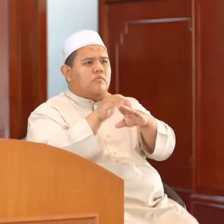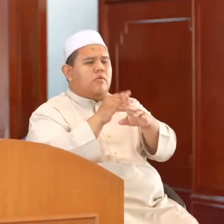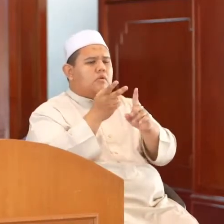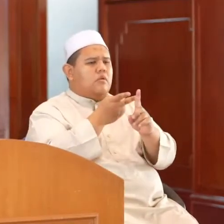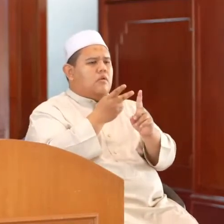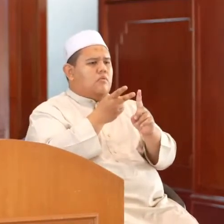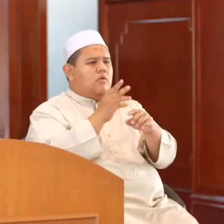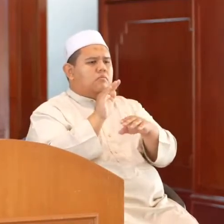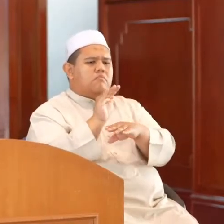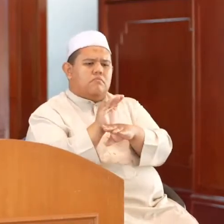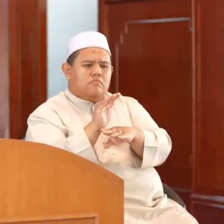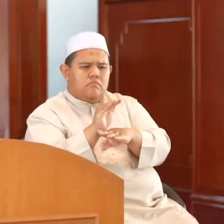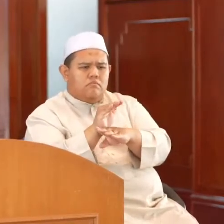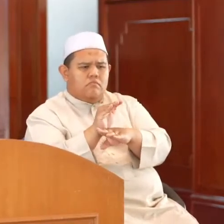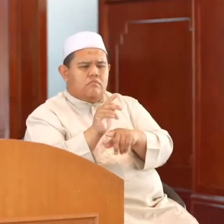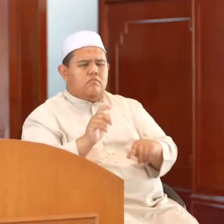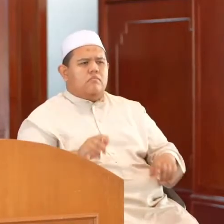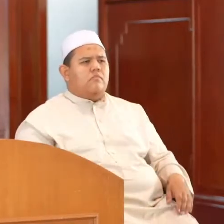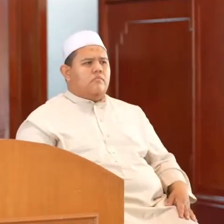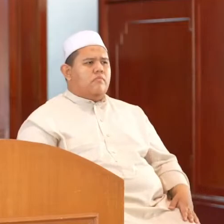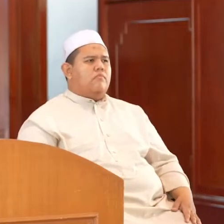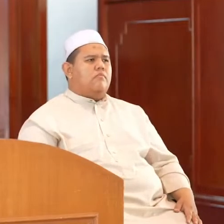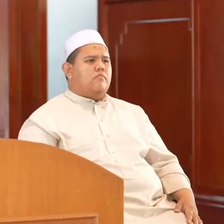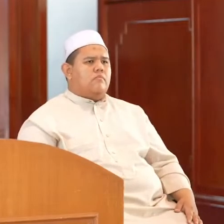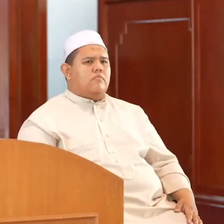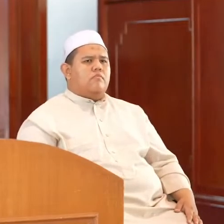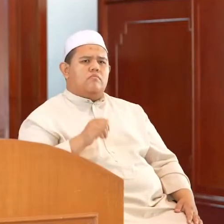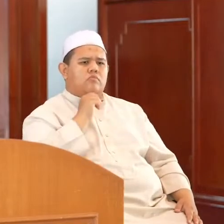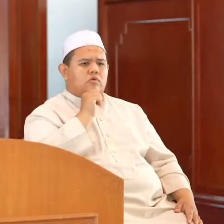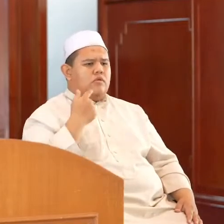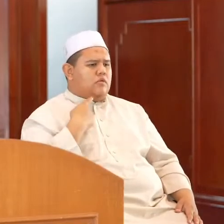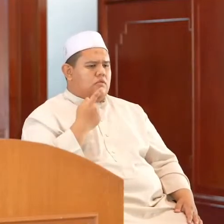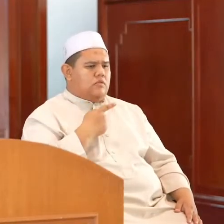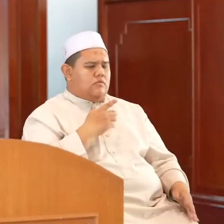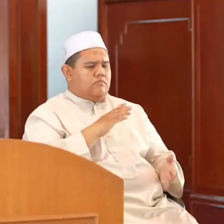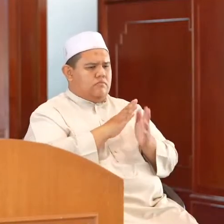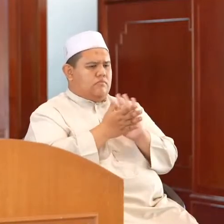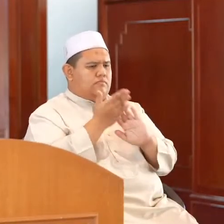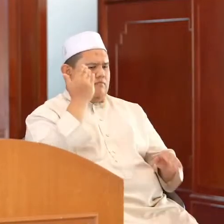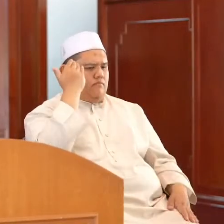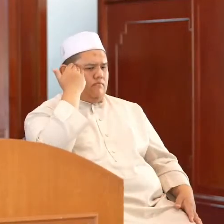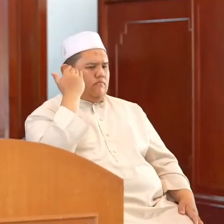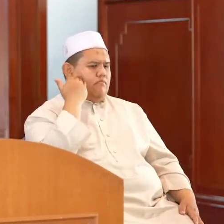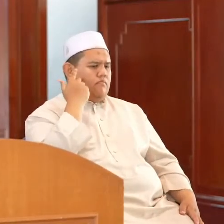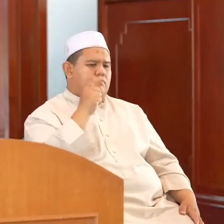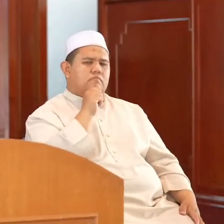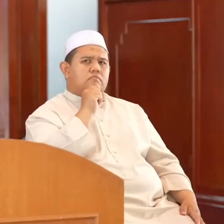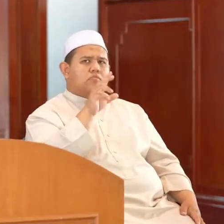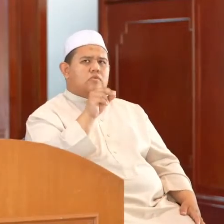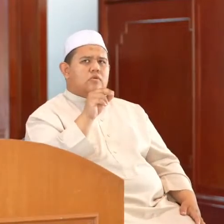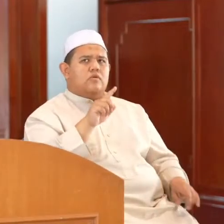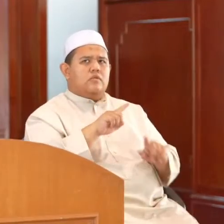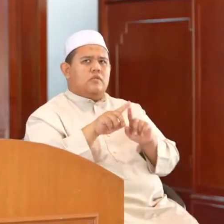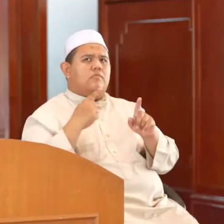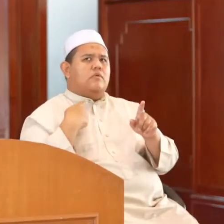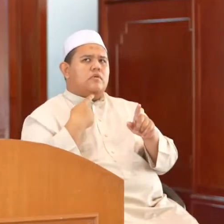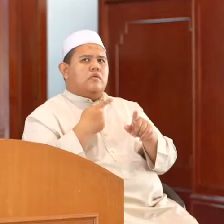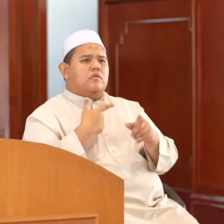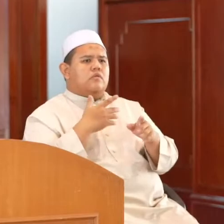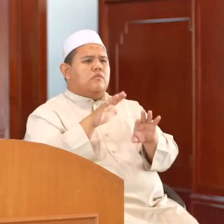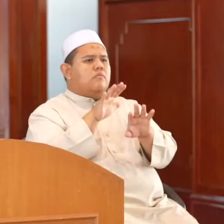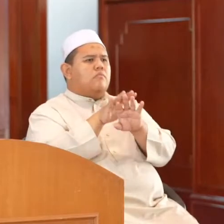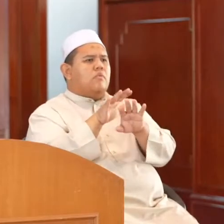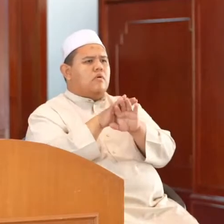Kita tidak disuruh menjadi qudhah, tok hakim. Tapi di kalangan kita lebih banyak nak jadi